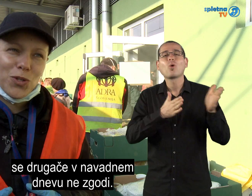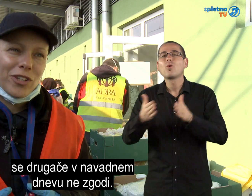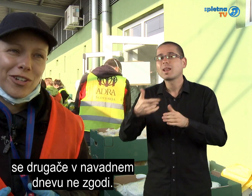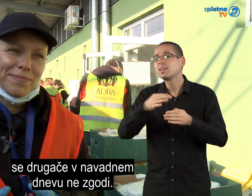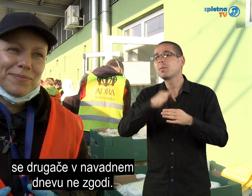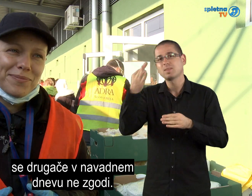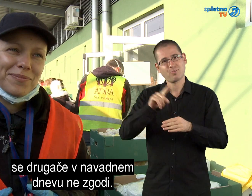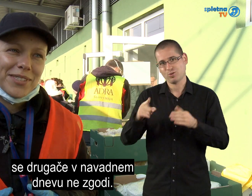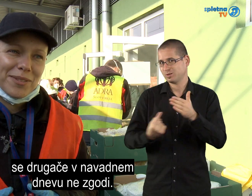zgodijo.